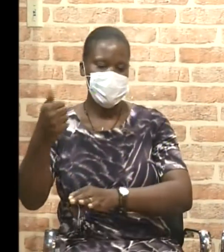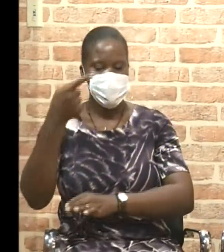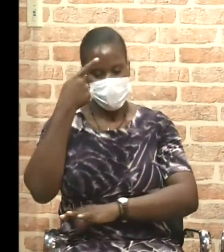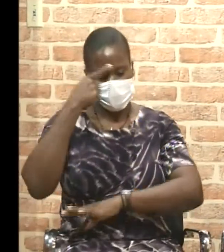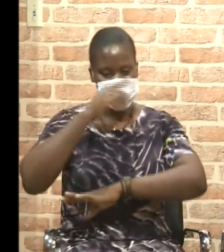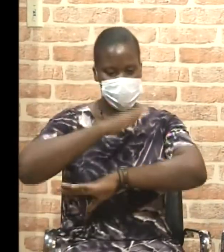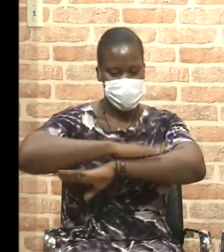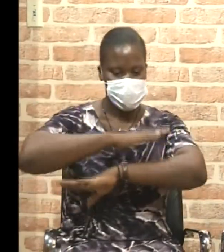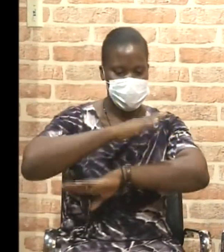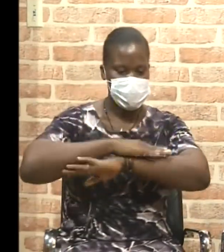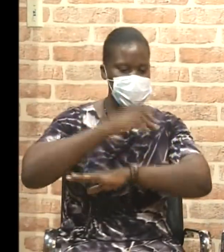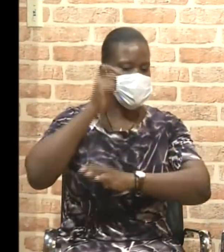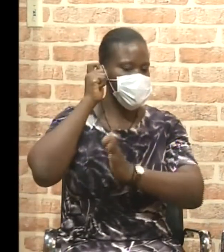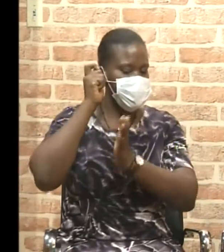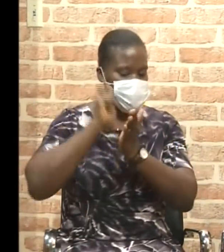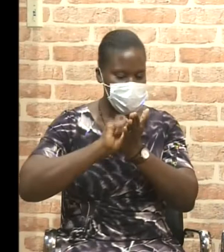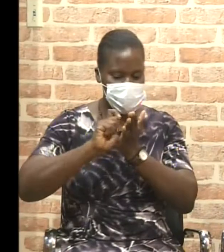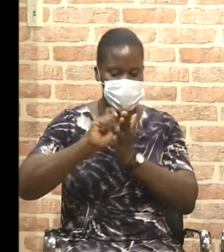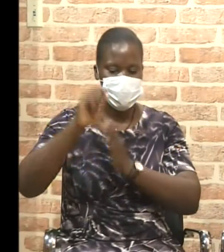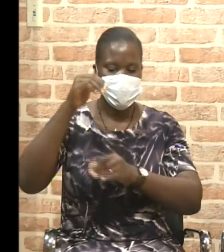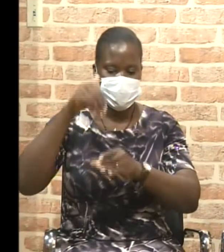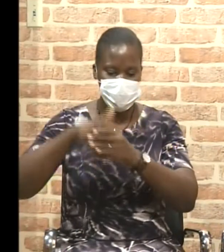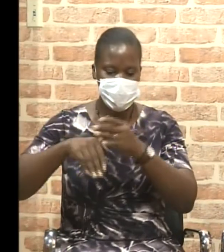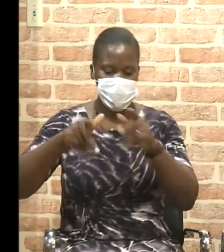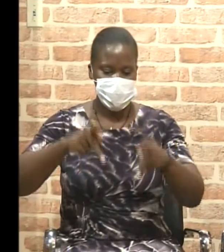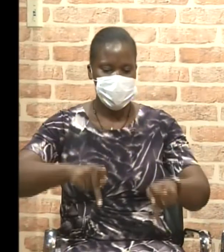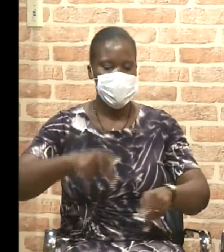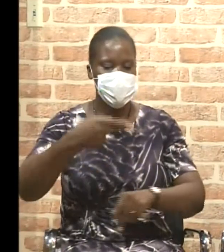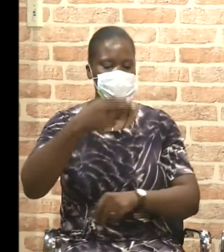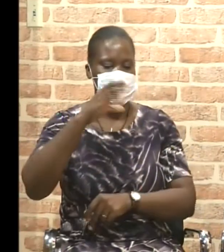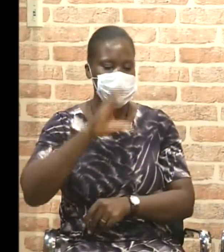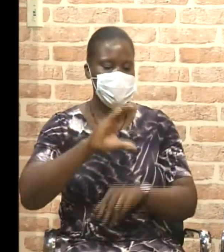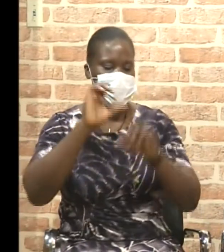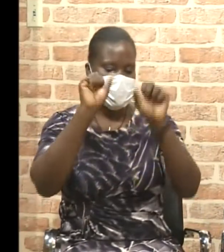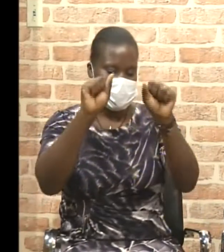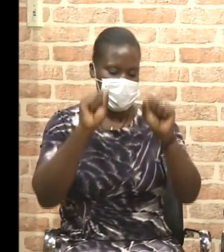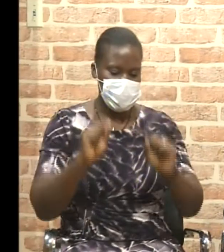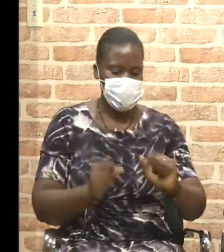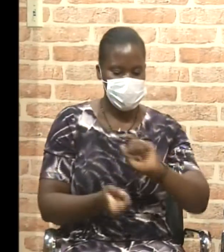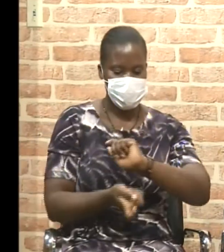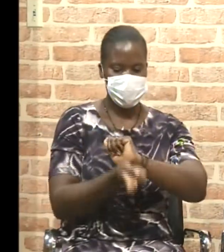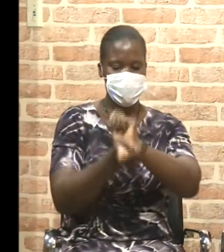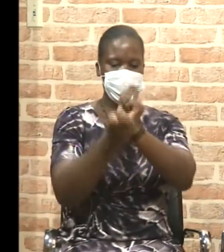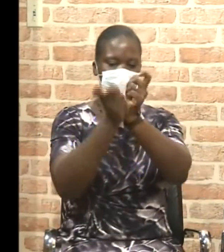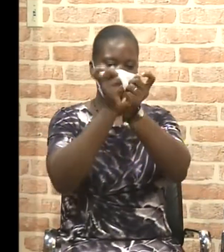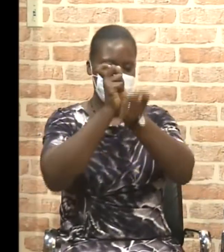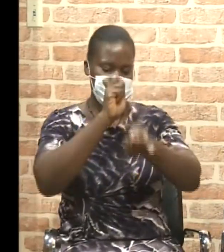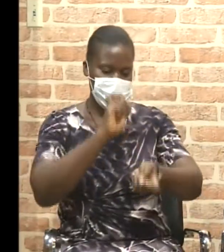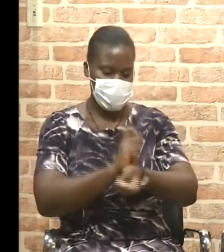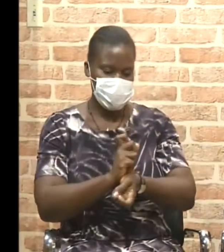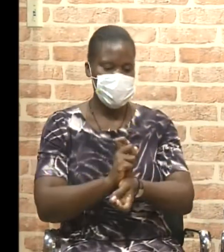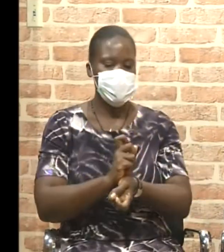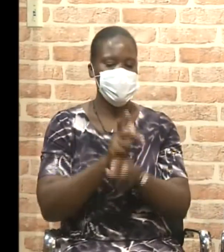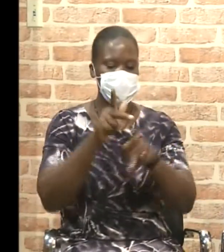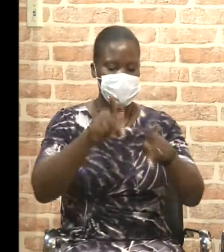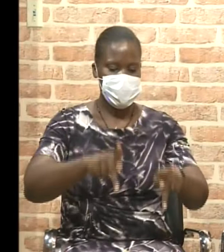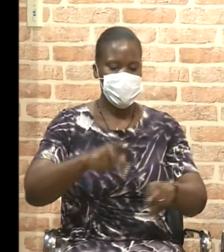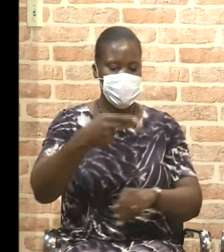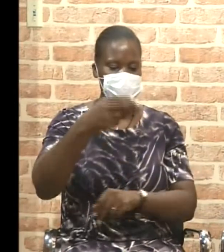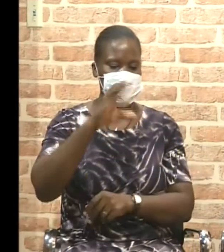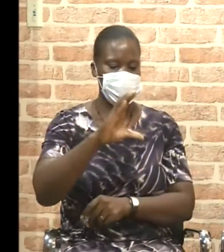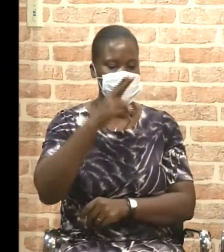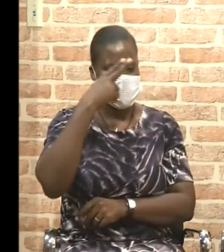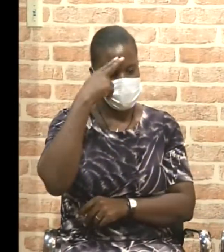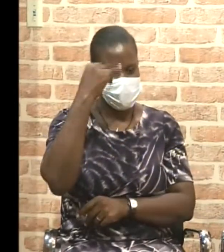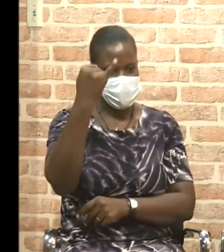bureau secrétariat d'État intégration mon handicapé capable justement tourner un symbole représentatif de question mon handicapé en